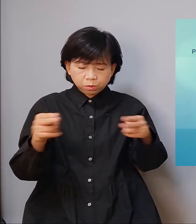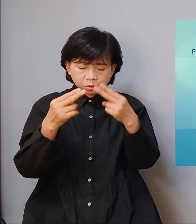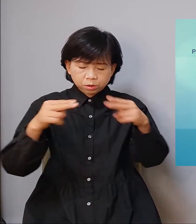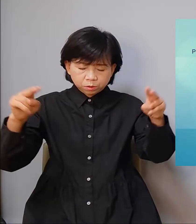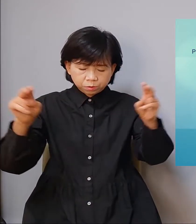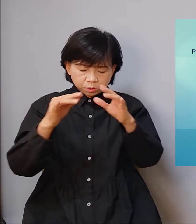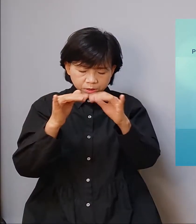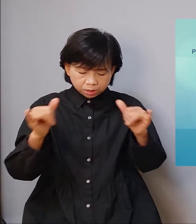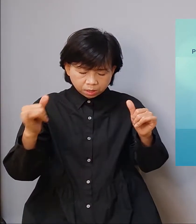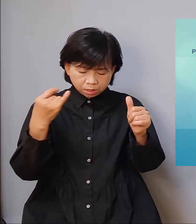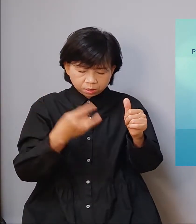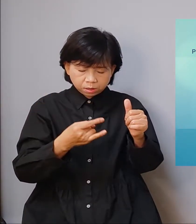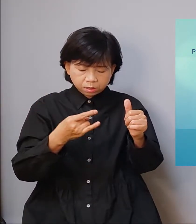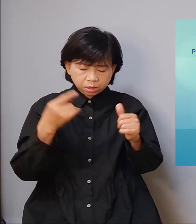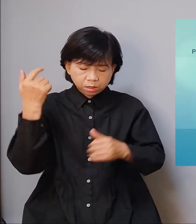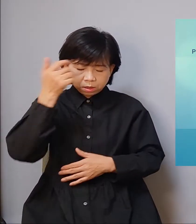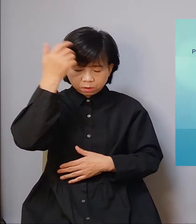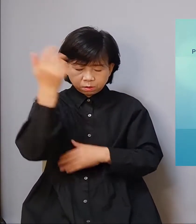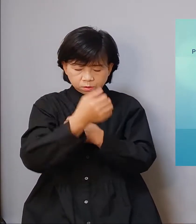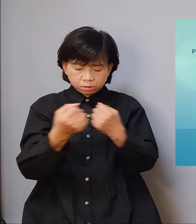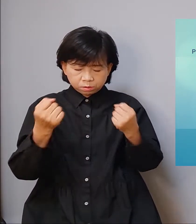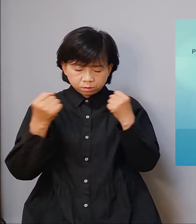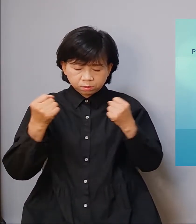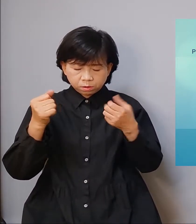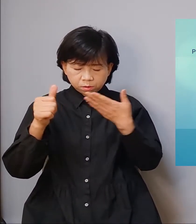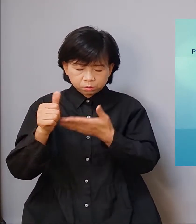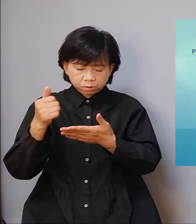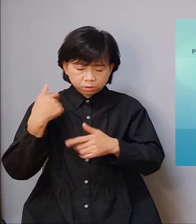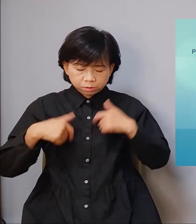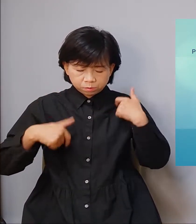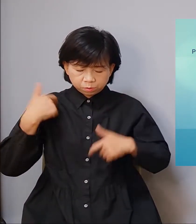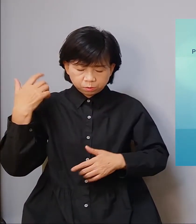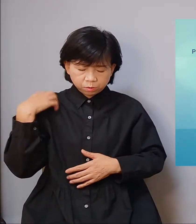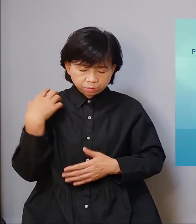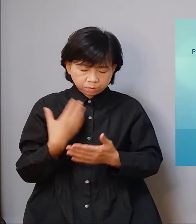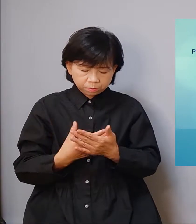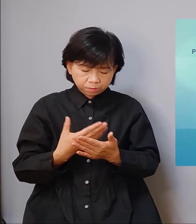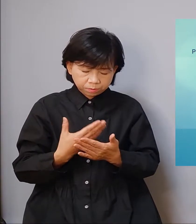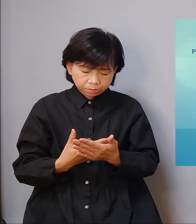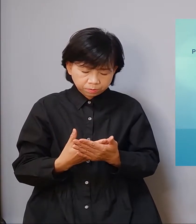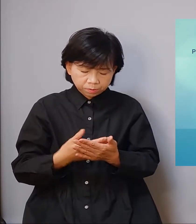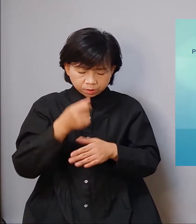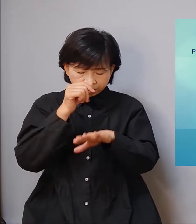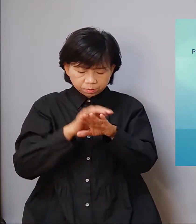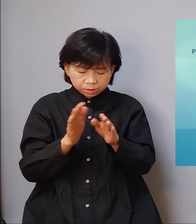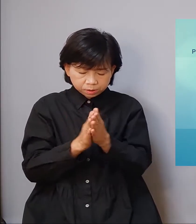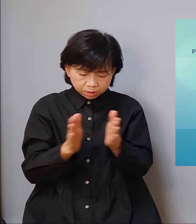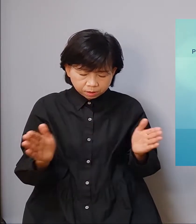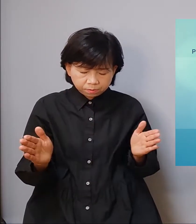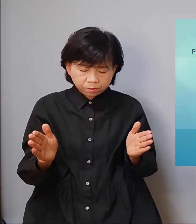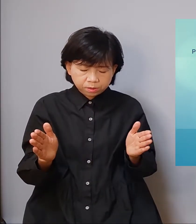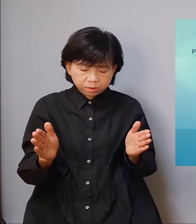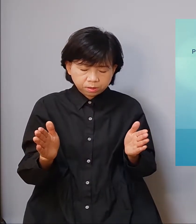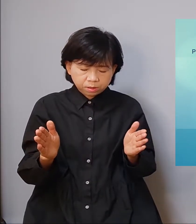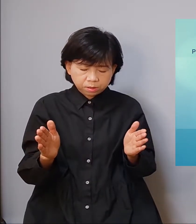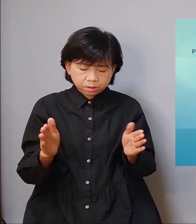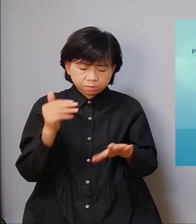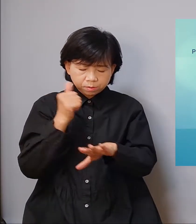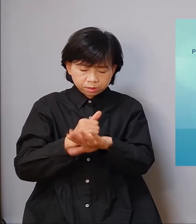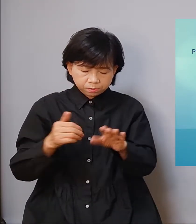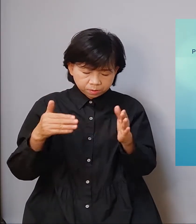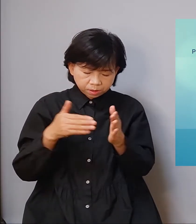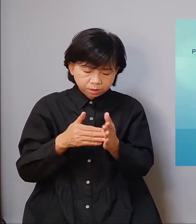건강 주셔서 늘 기쁨으로 사역 감당케 하시옵소서. 예배 처음 시간입니다.